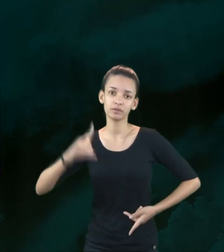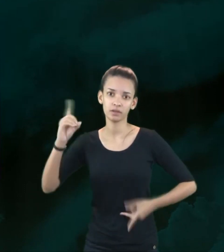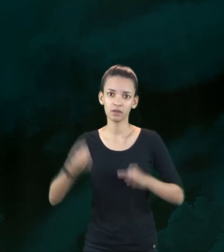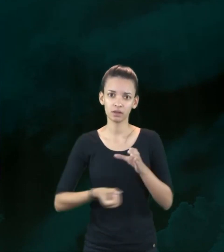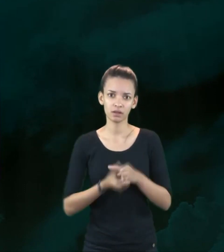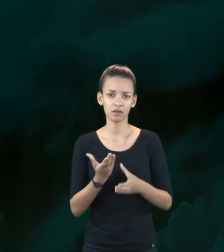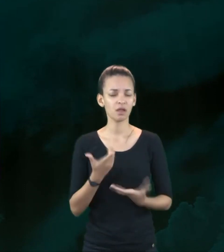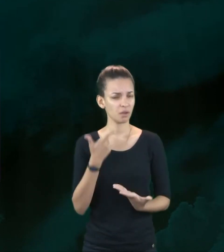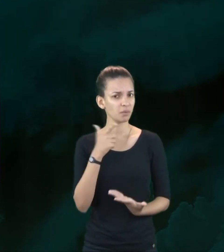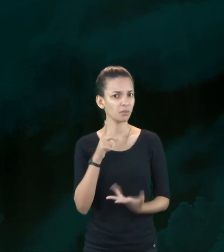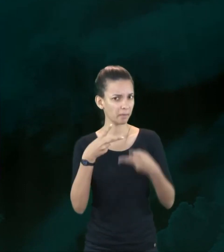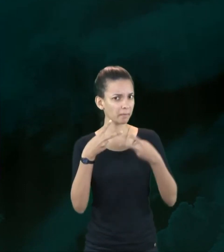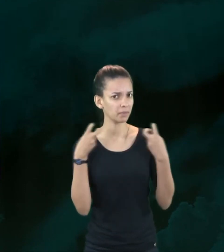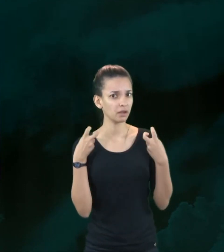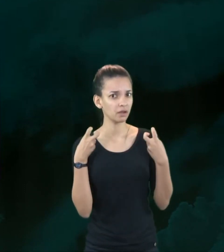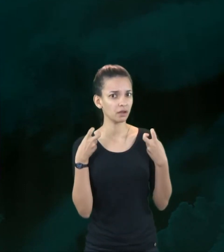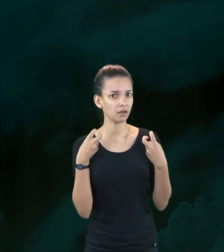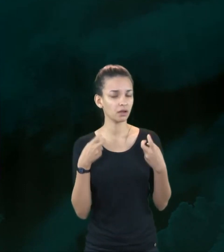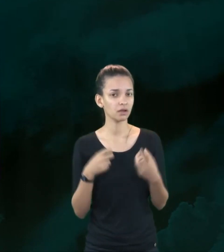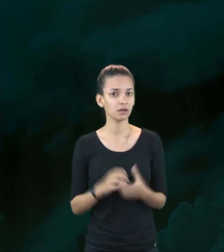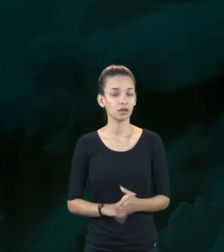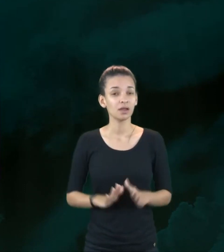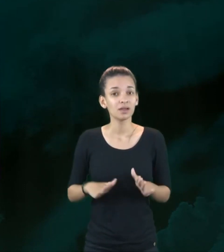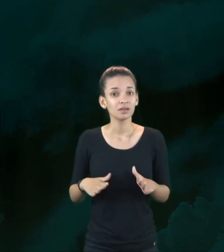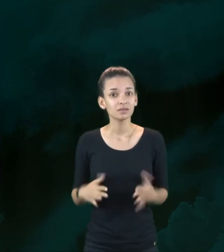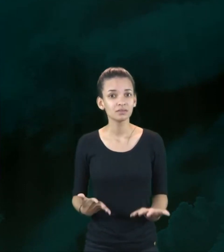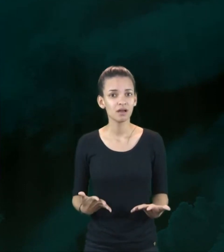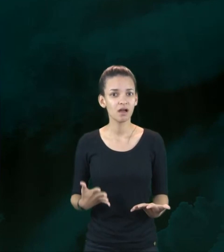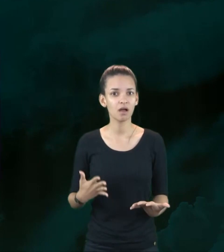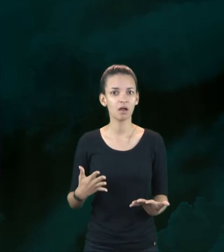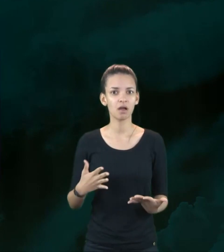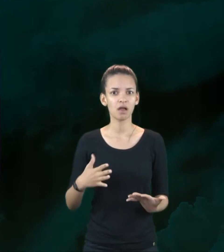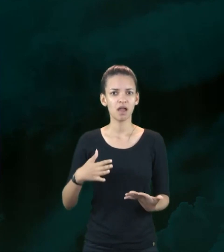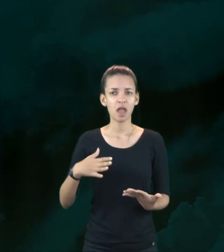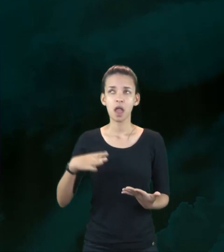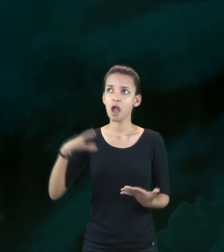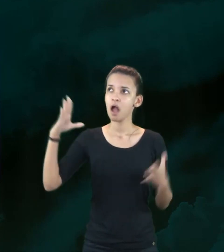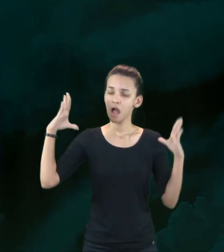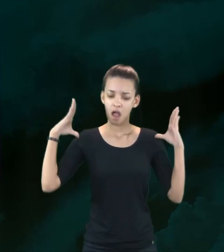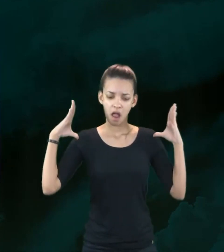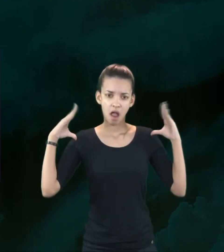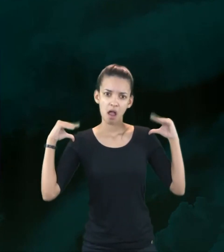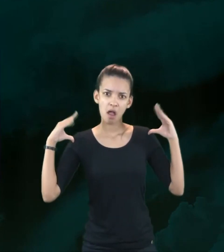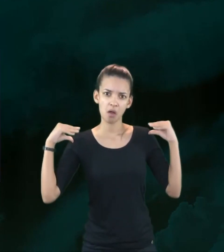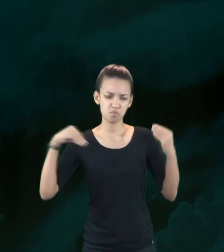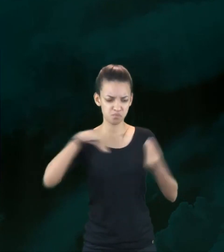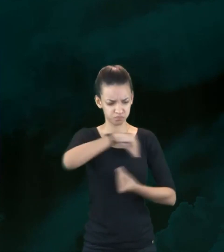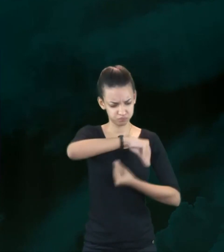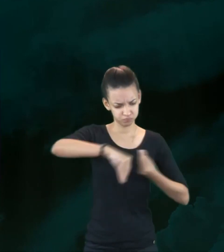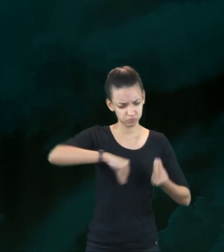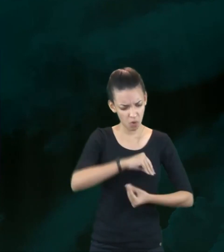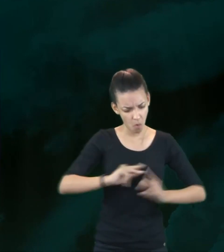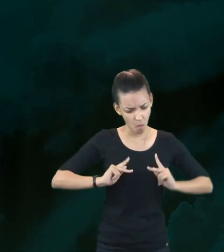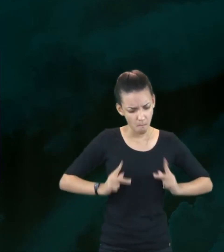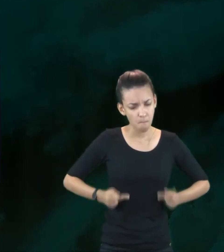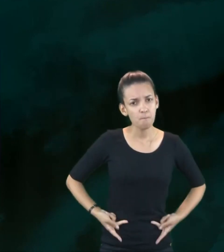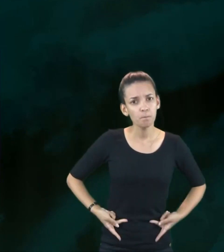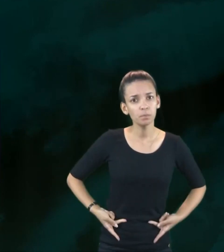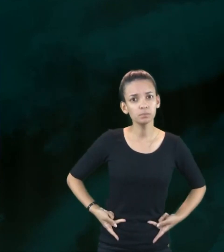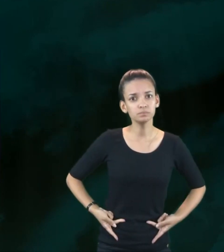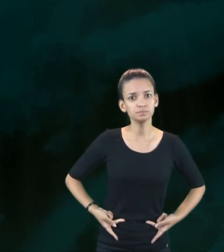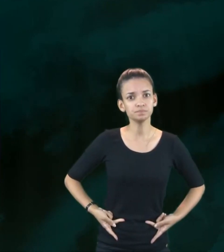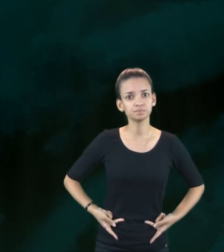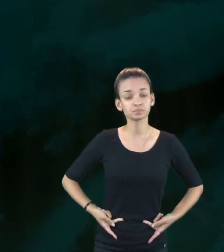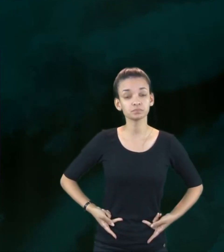vocês estão me percebendo. Então, essa mistura dos anjos com as filhas dos homens, surgiram o